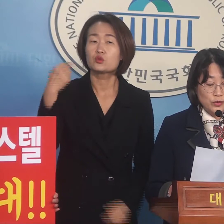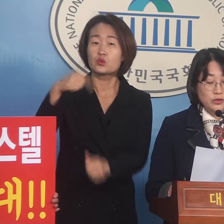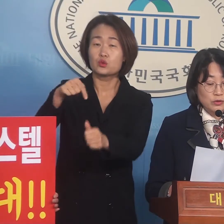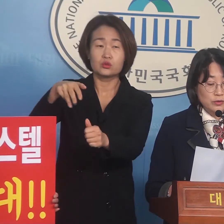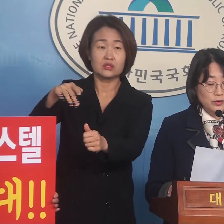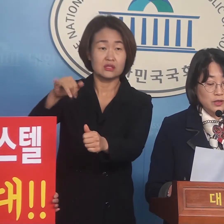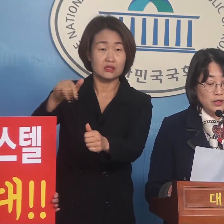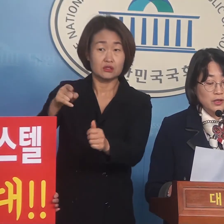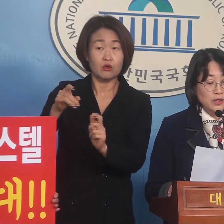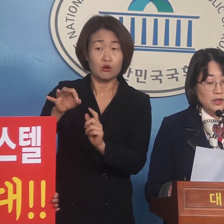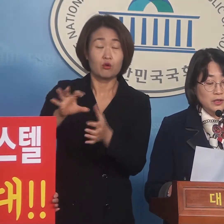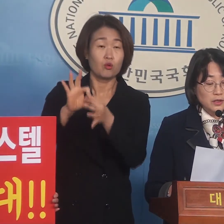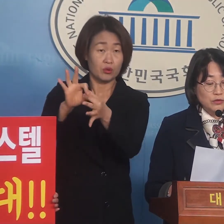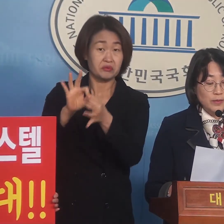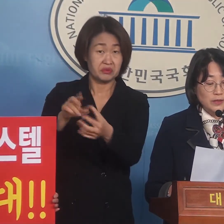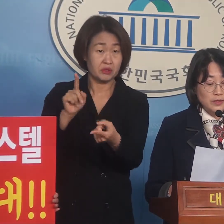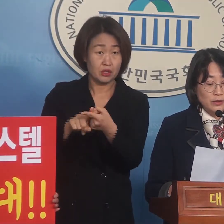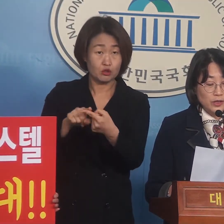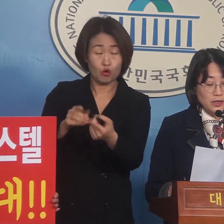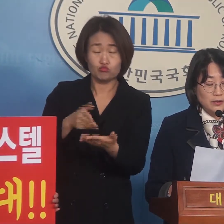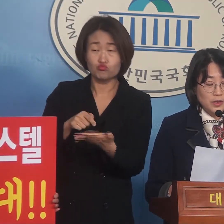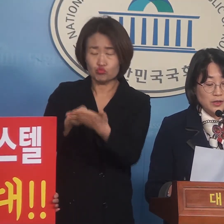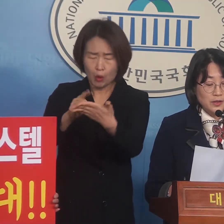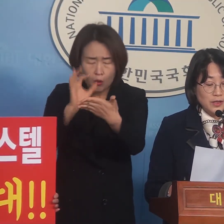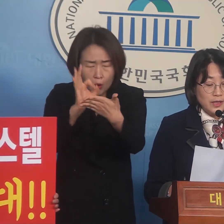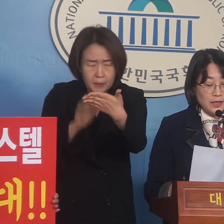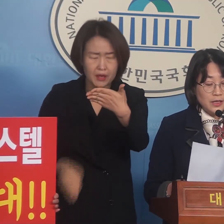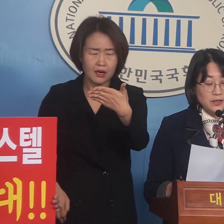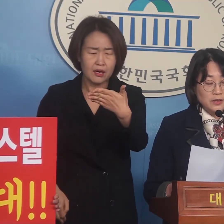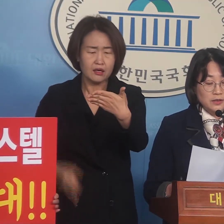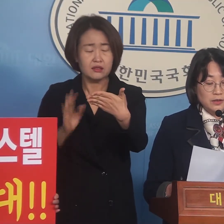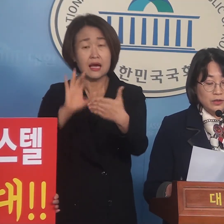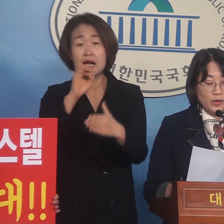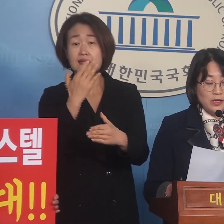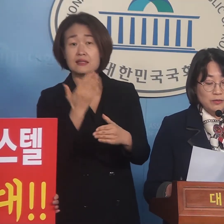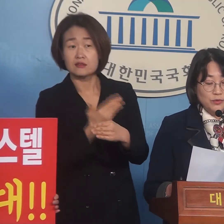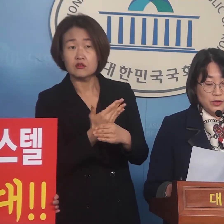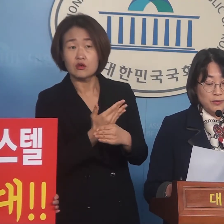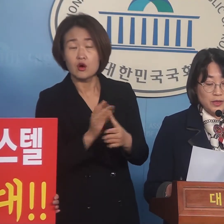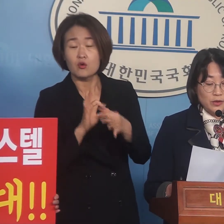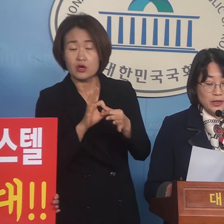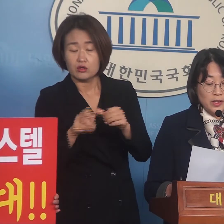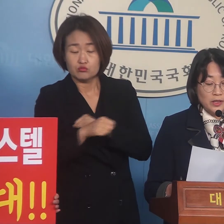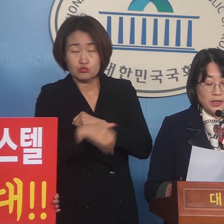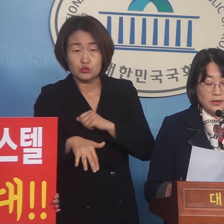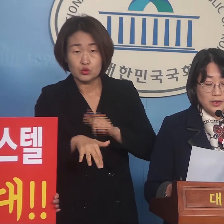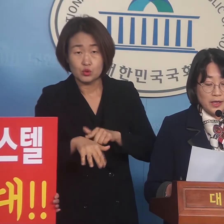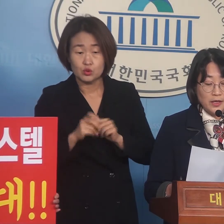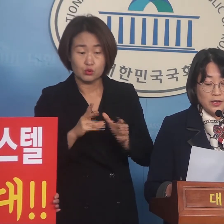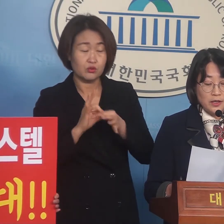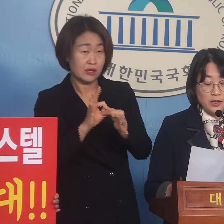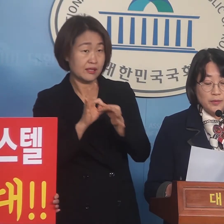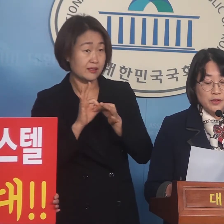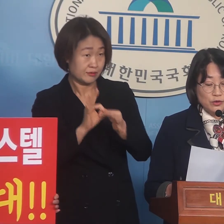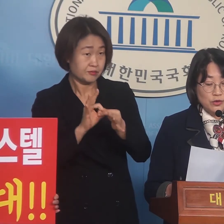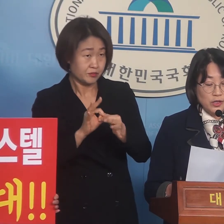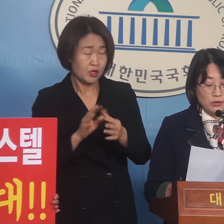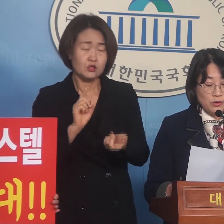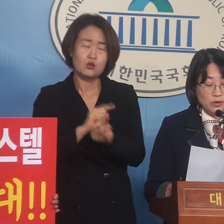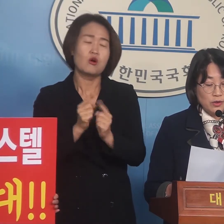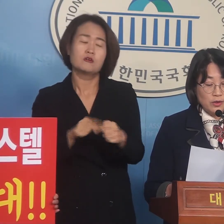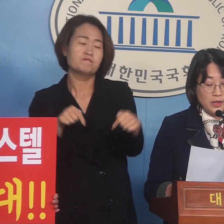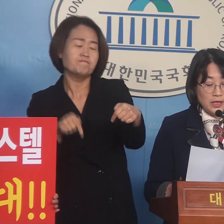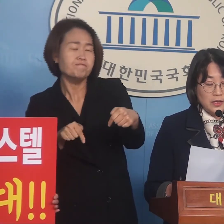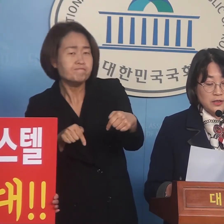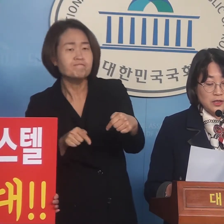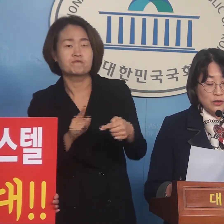안양과천교육지청으로부터 지원청으로부터 제출받은 자료에 따르면 안양시는 관련 부서 및 관계기관들의 협의를